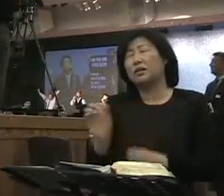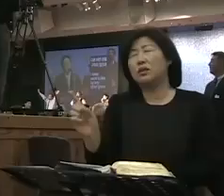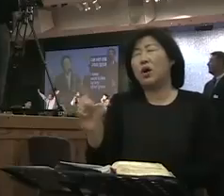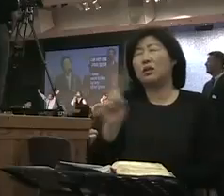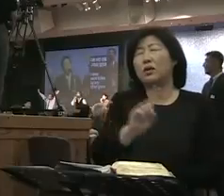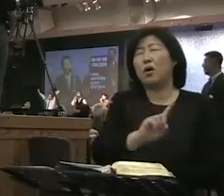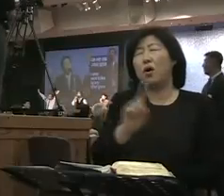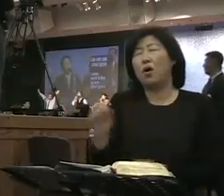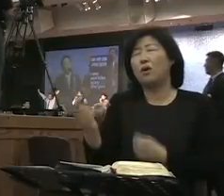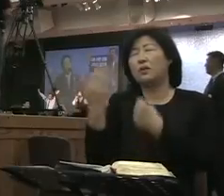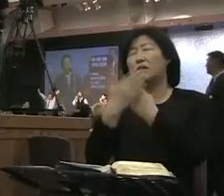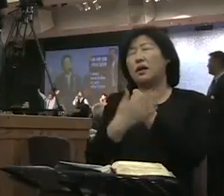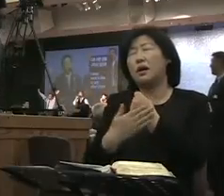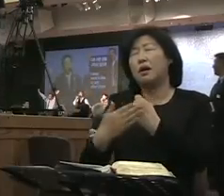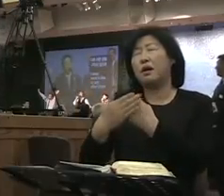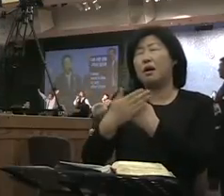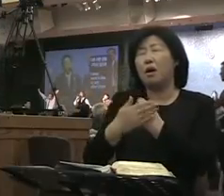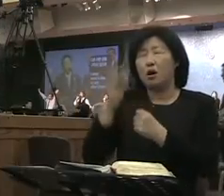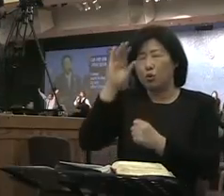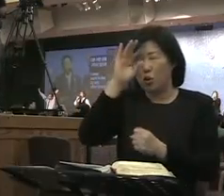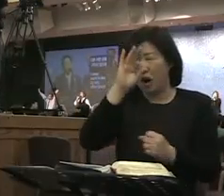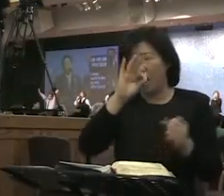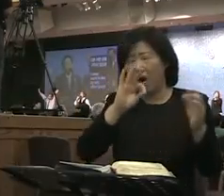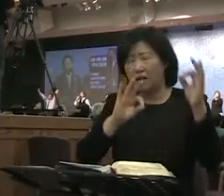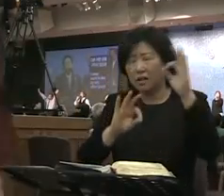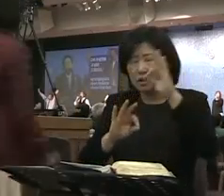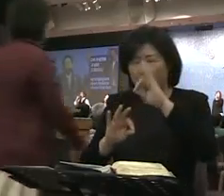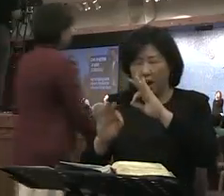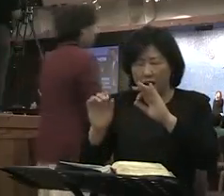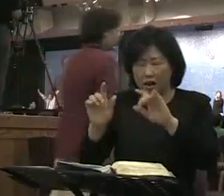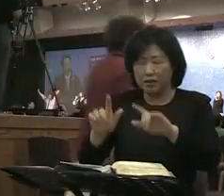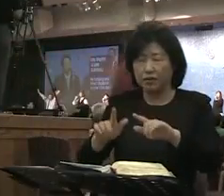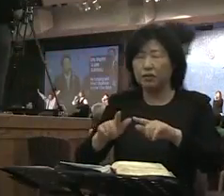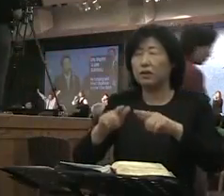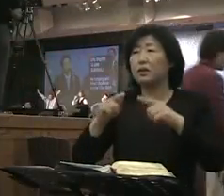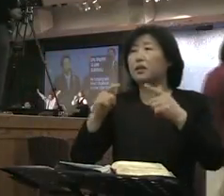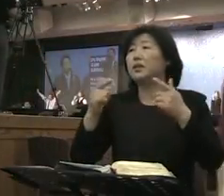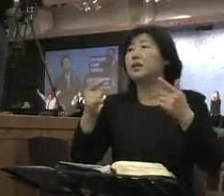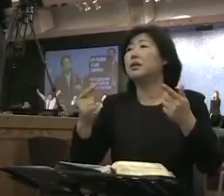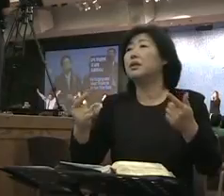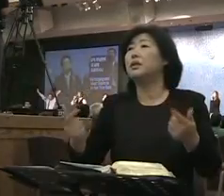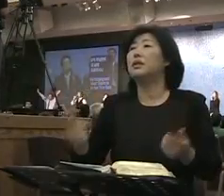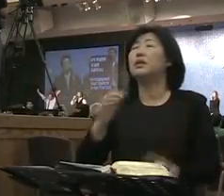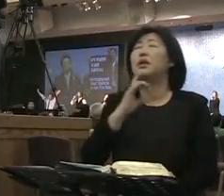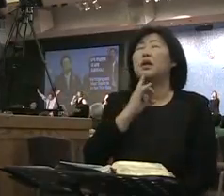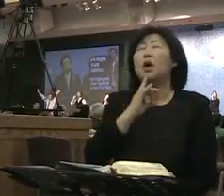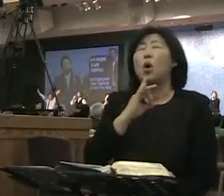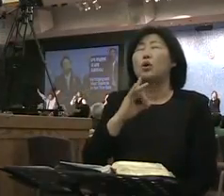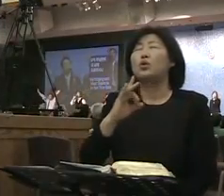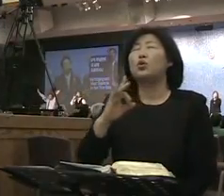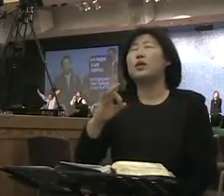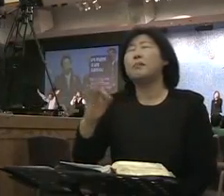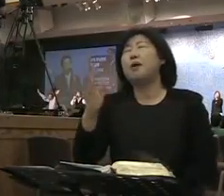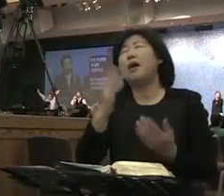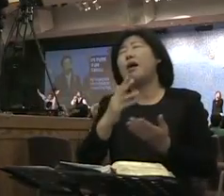다른 어떤데 구하지 않으리. 오직 주님만,